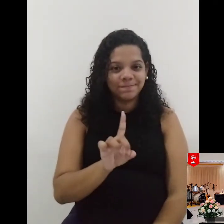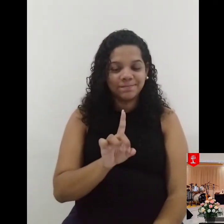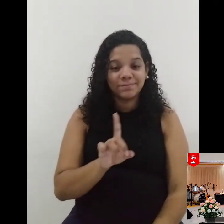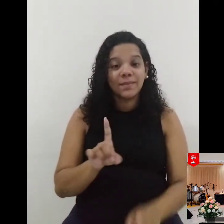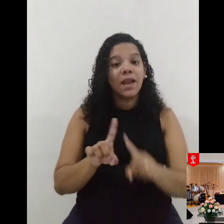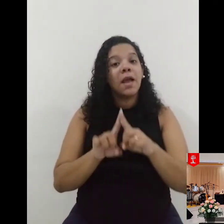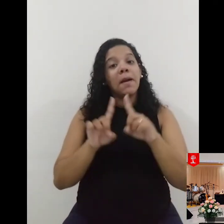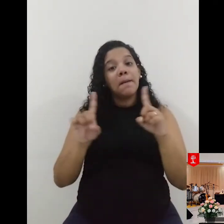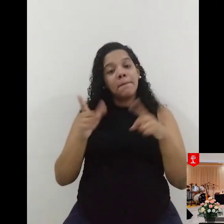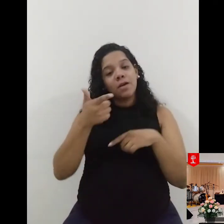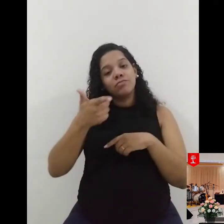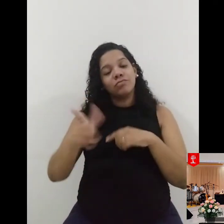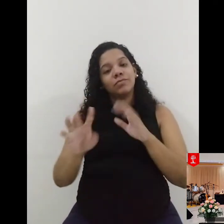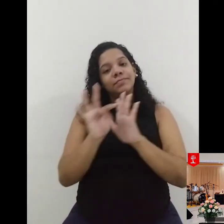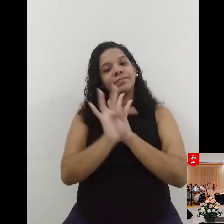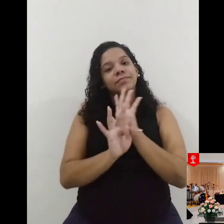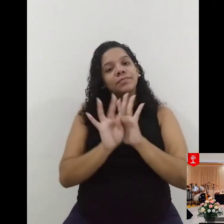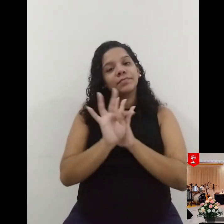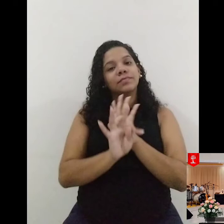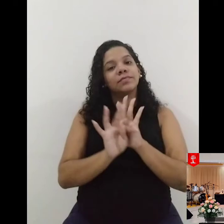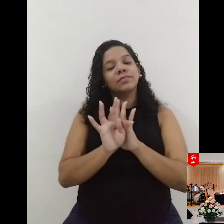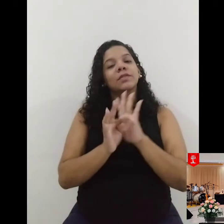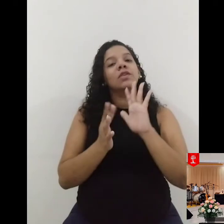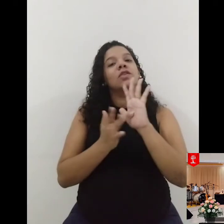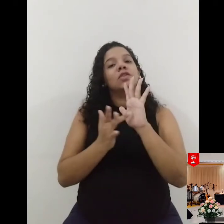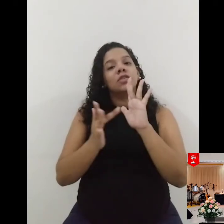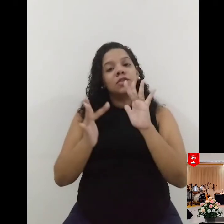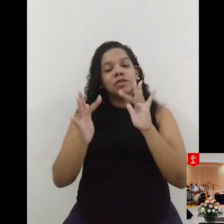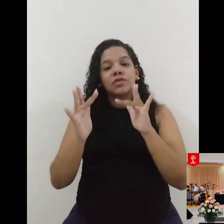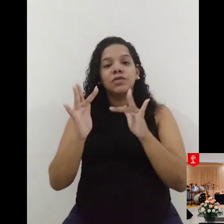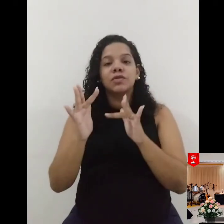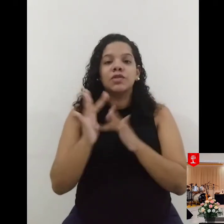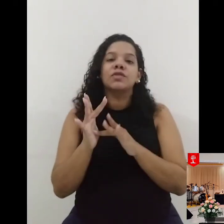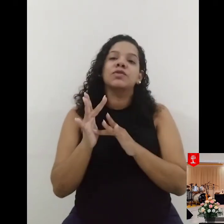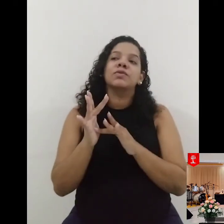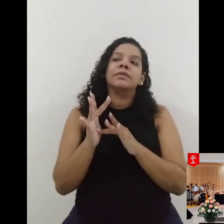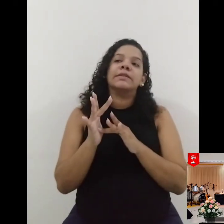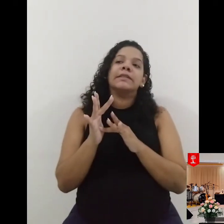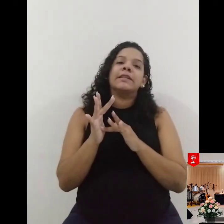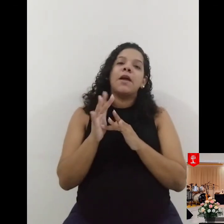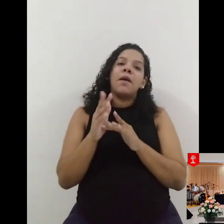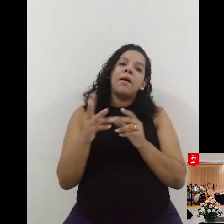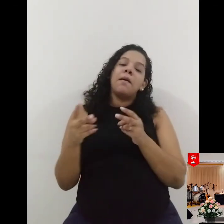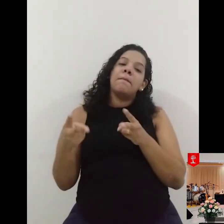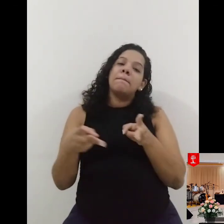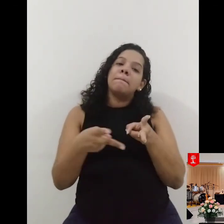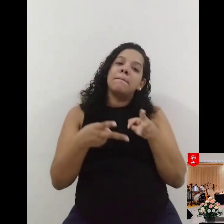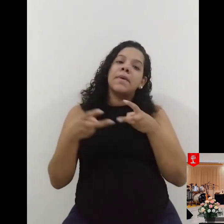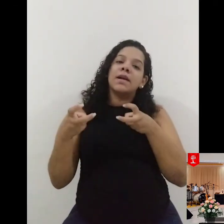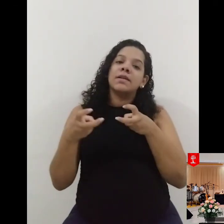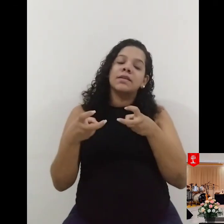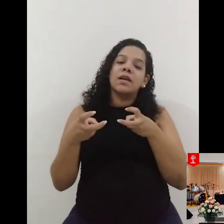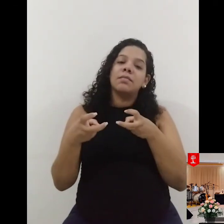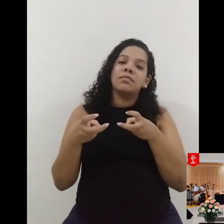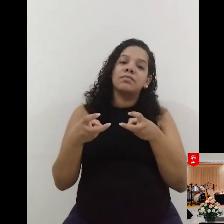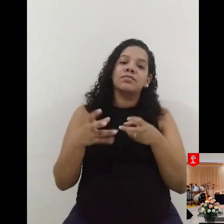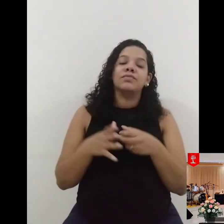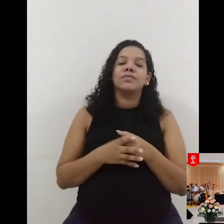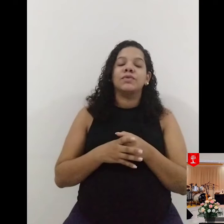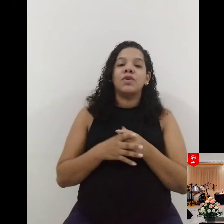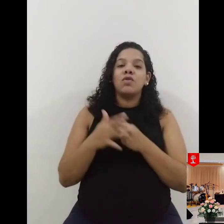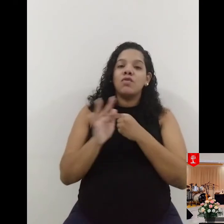frequentemente uma oposição a Jesus. Também eram vistos, em muitos casos, como pessoas que não